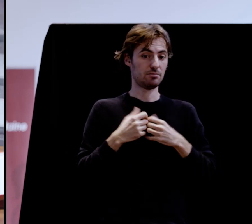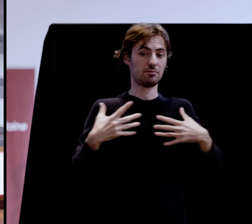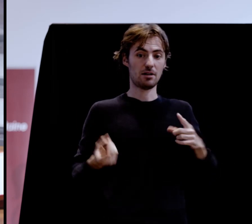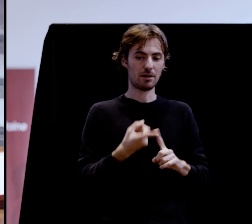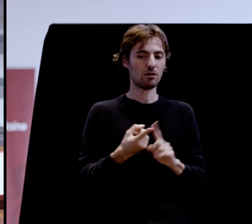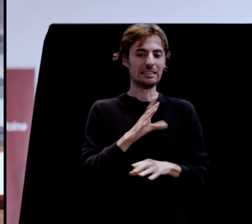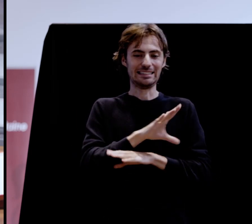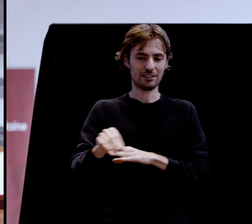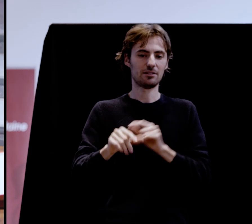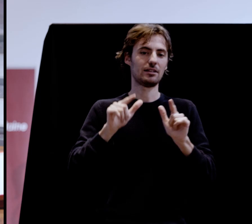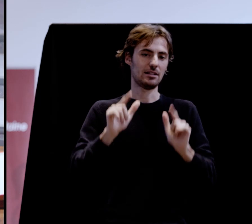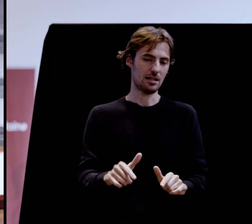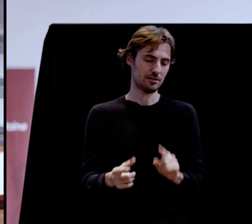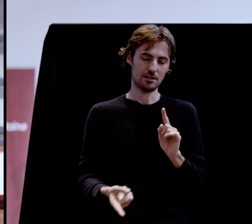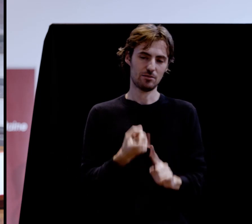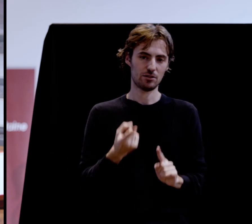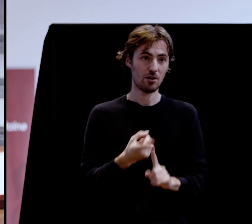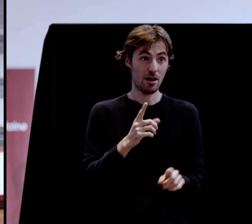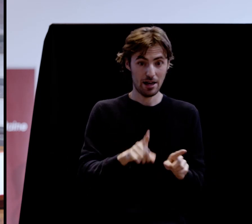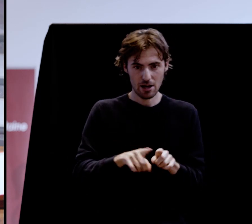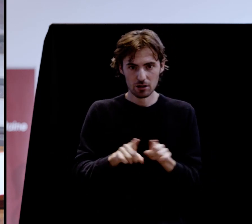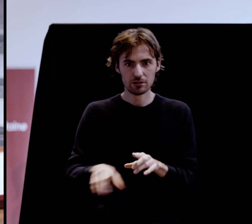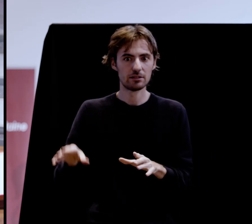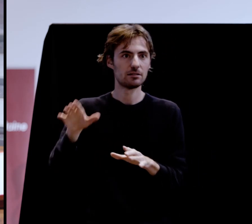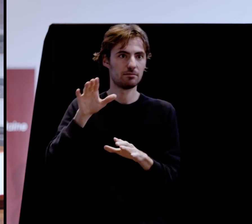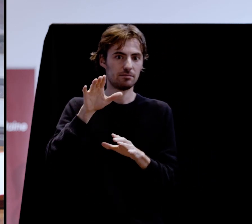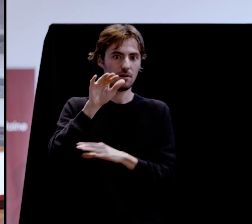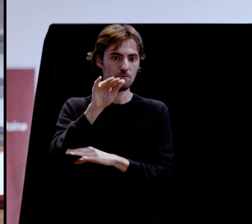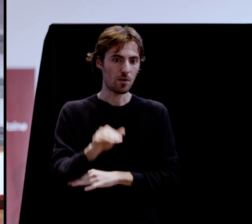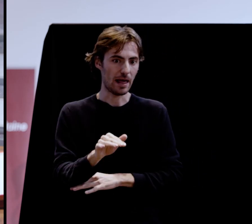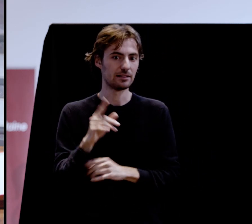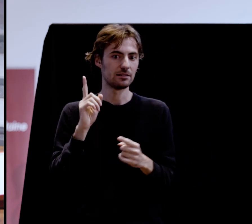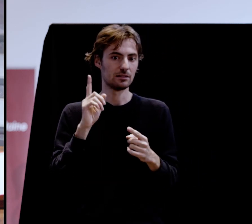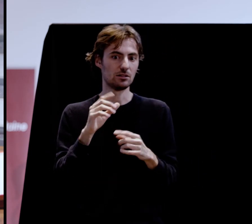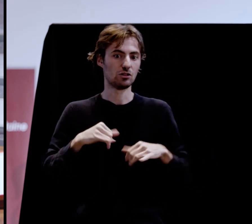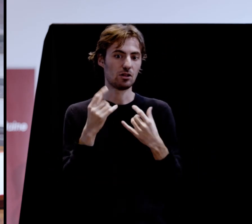important, et protéger également ces jeunes des violences sexuelles.